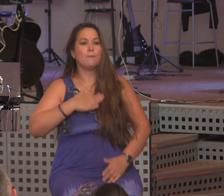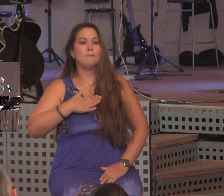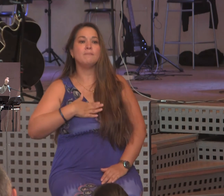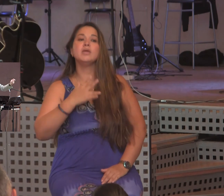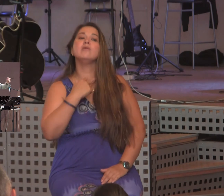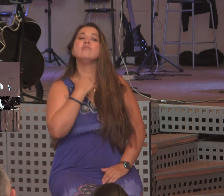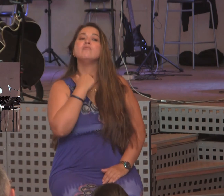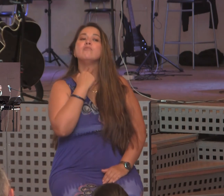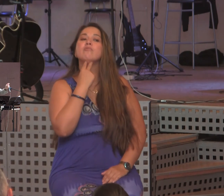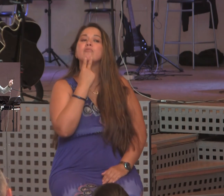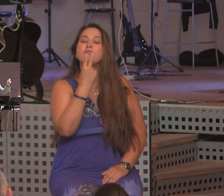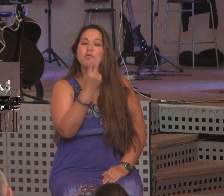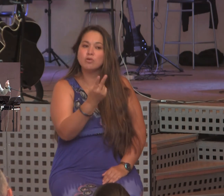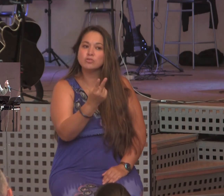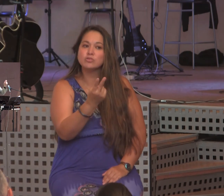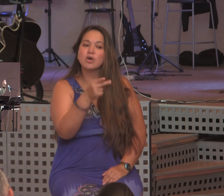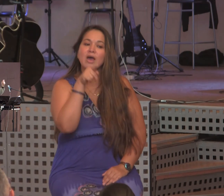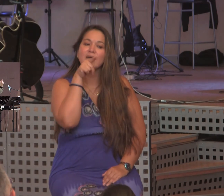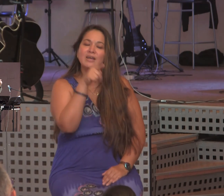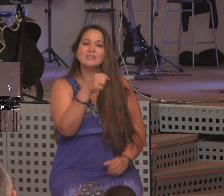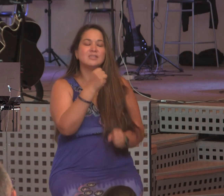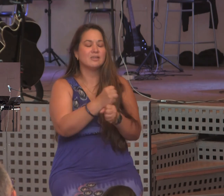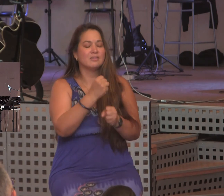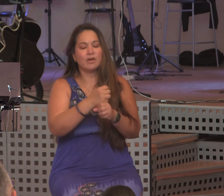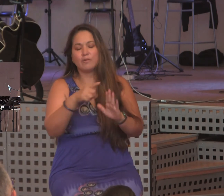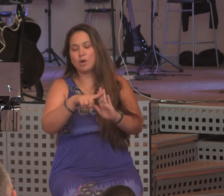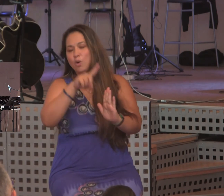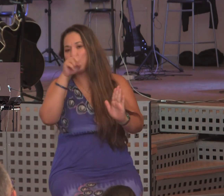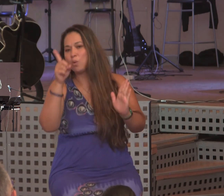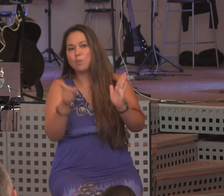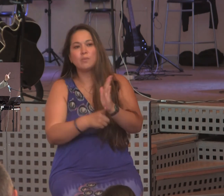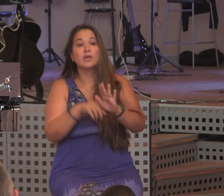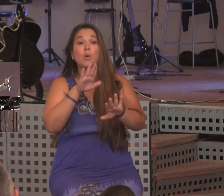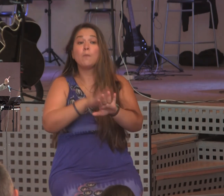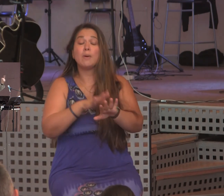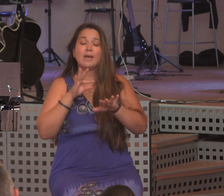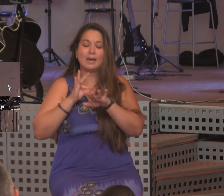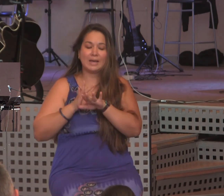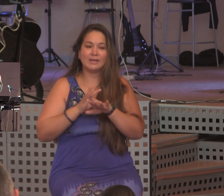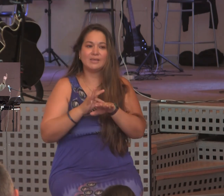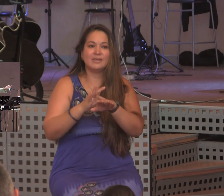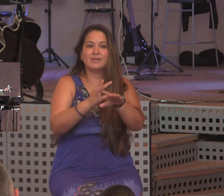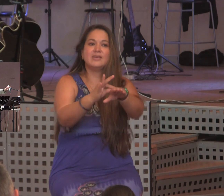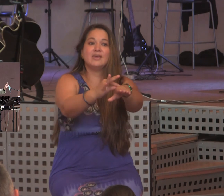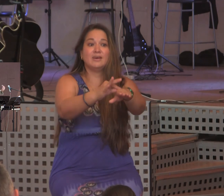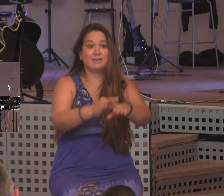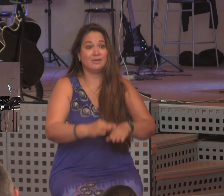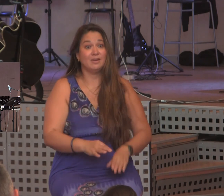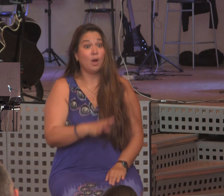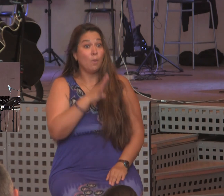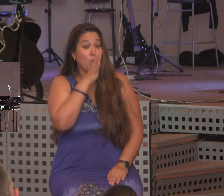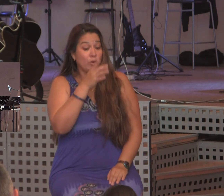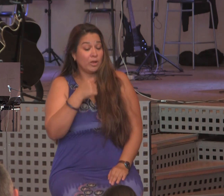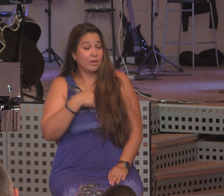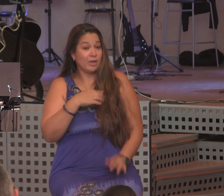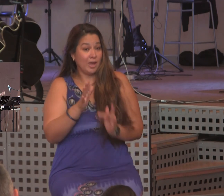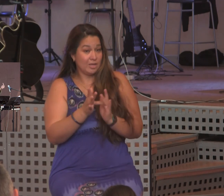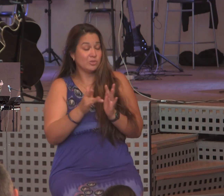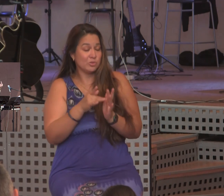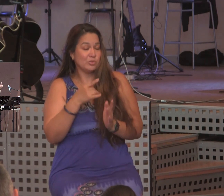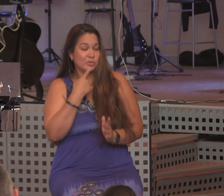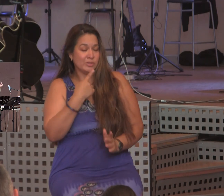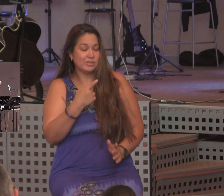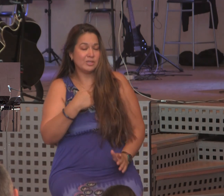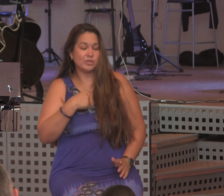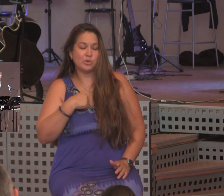ya estoy haciendo todo el trabajo. Os estoy dirigiendo, porque como yo voy delante, vosotros me